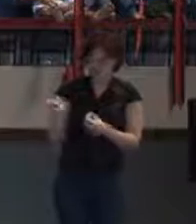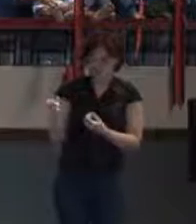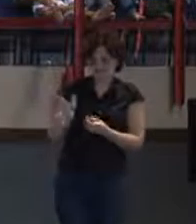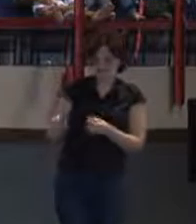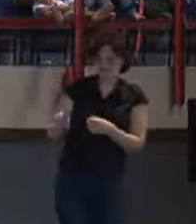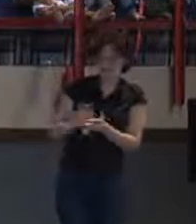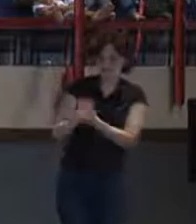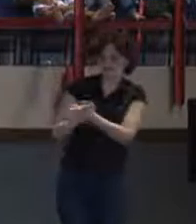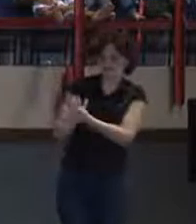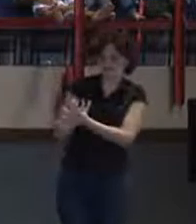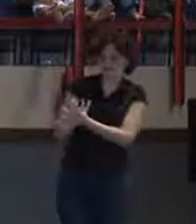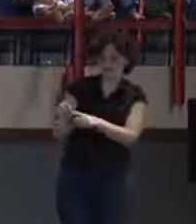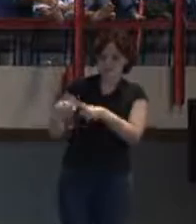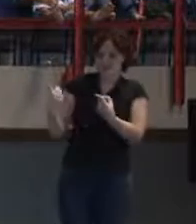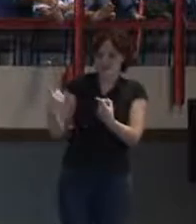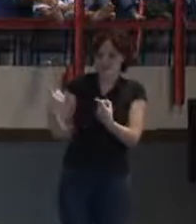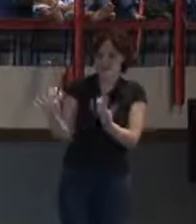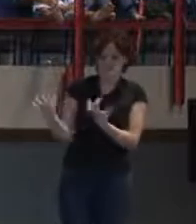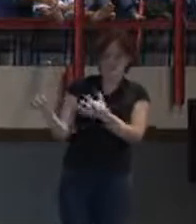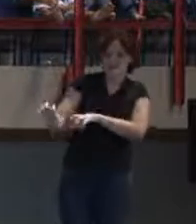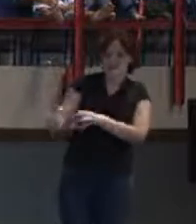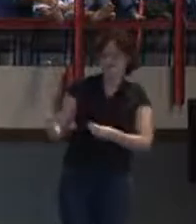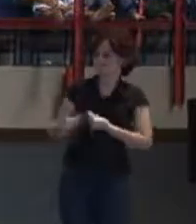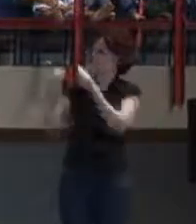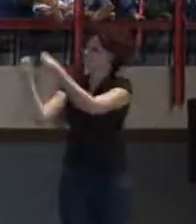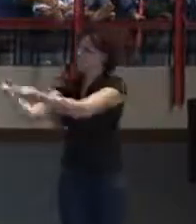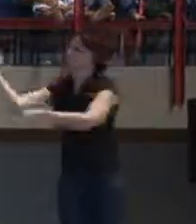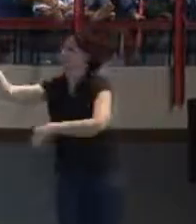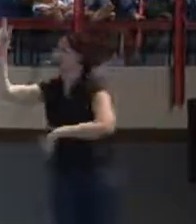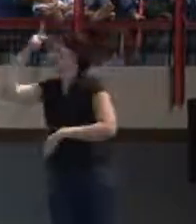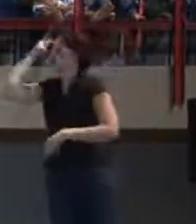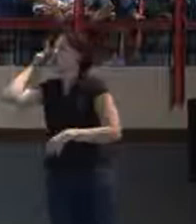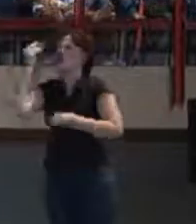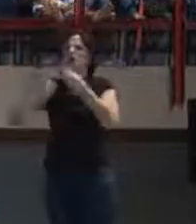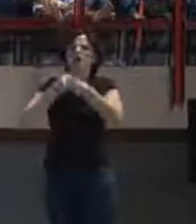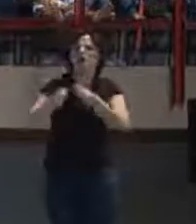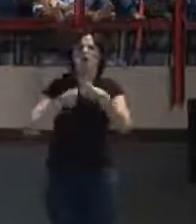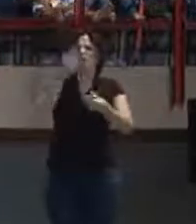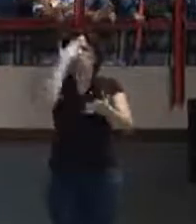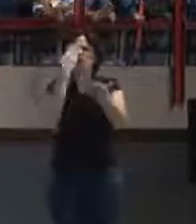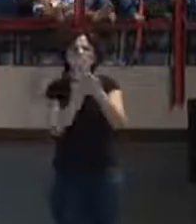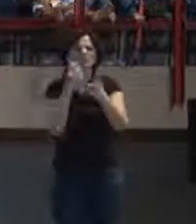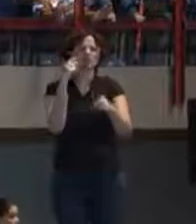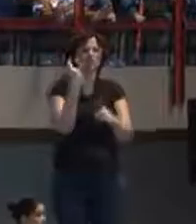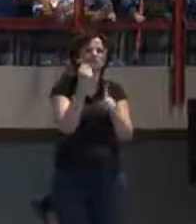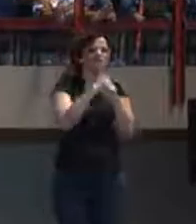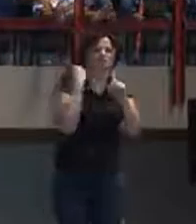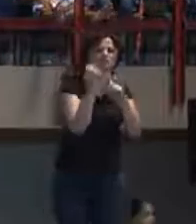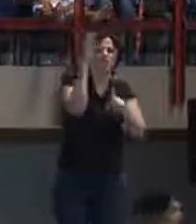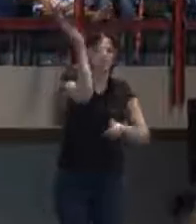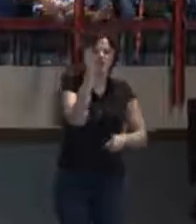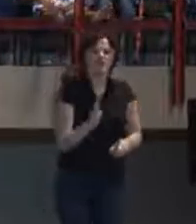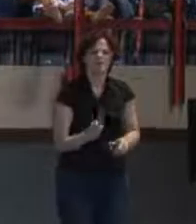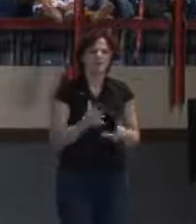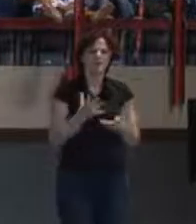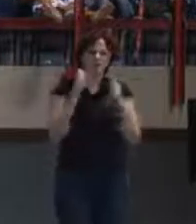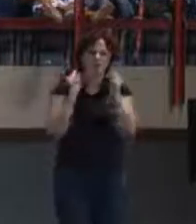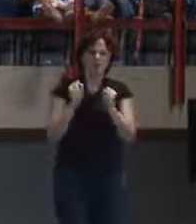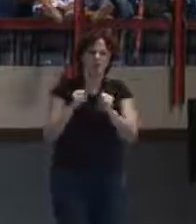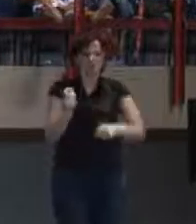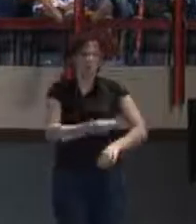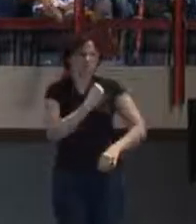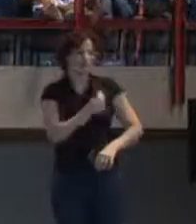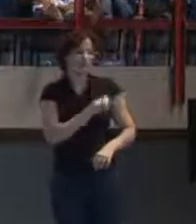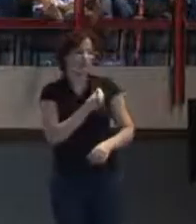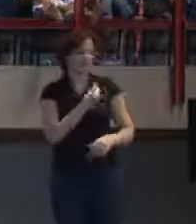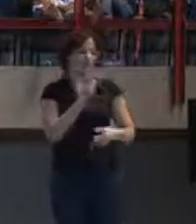Então, como é que nós podemos acreditar numa sociedade brasileira que um dia vai ter a possibilidade de viver